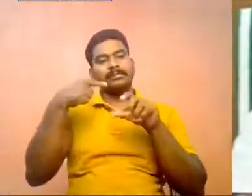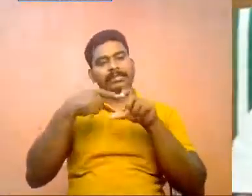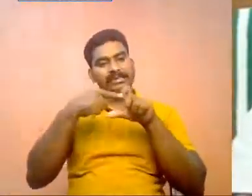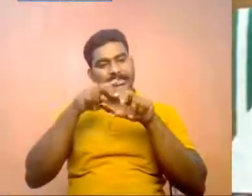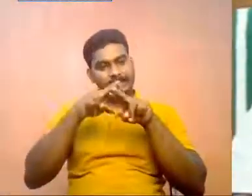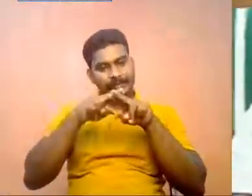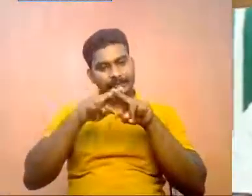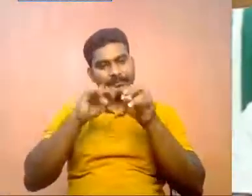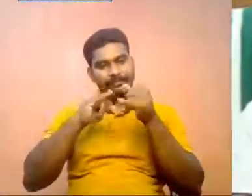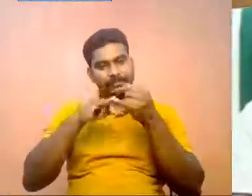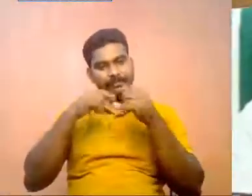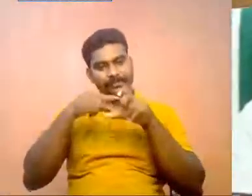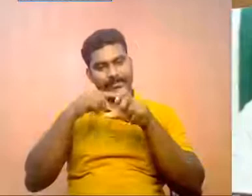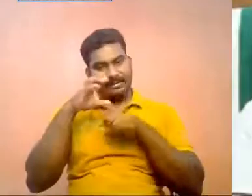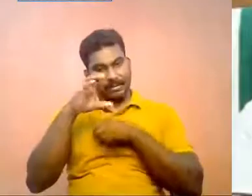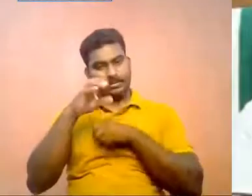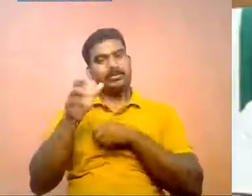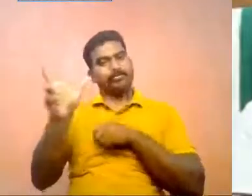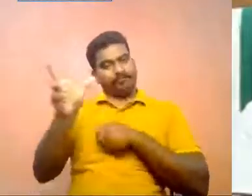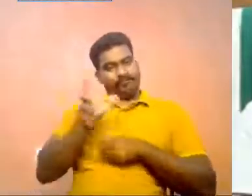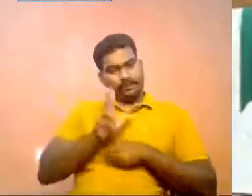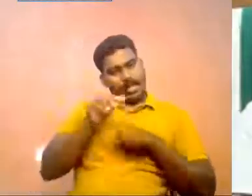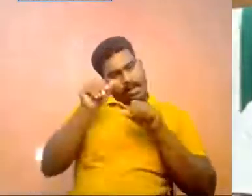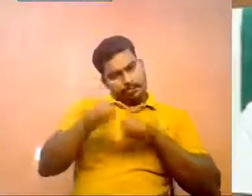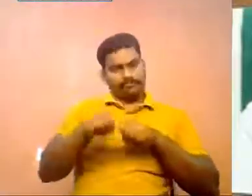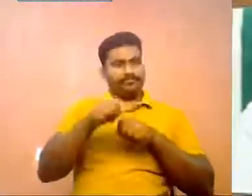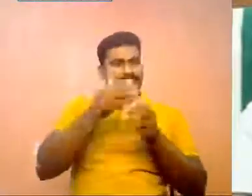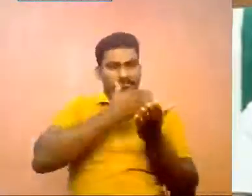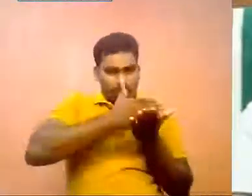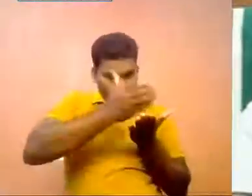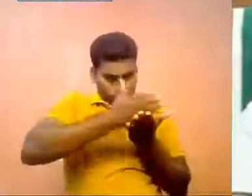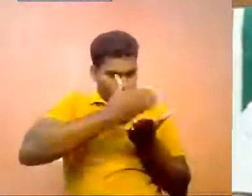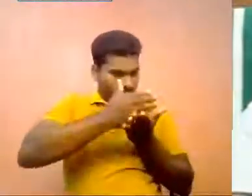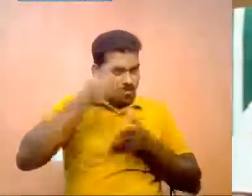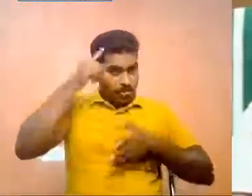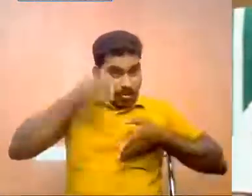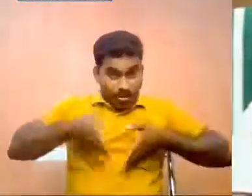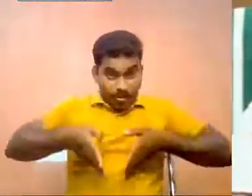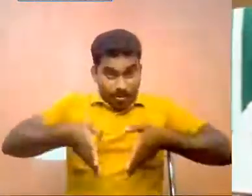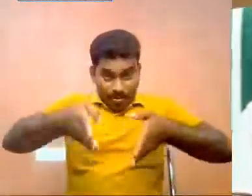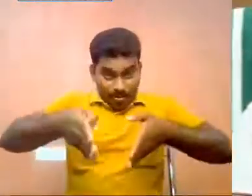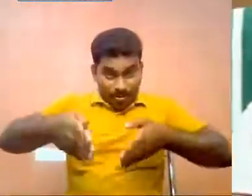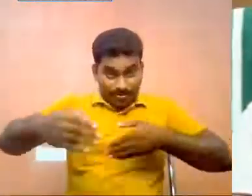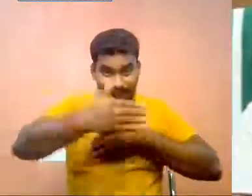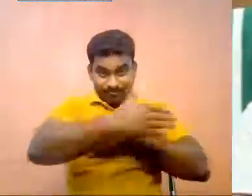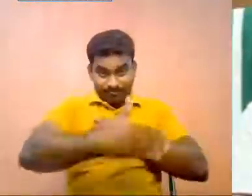അടിയന്തരമായും ആ മണ്ണ് നീക്കം ചെയ്യുമെന്ന് തന്നെയാണ് പ്രതീക്ഷിക്കുന്നത്. ഉണ്ടായ സംഭവങ്ങൾ